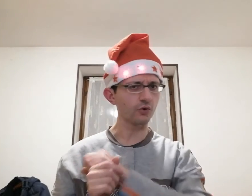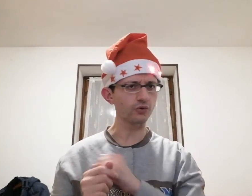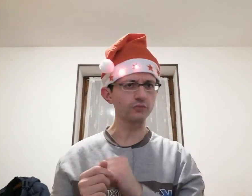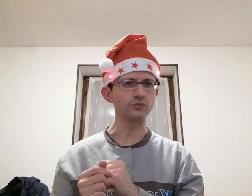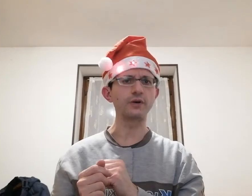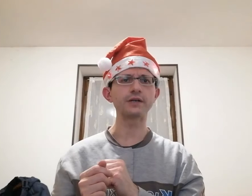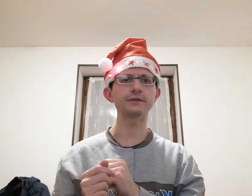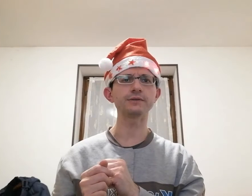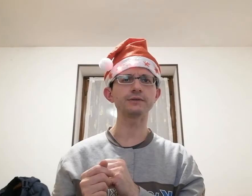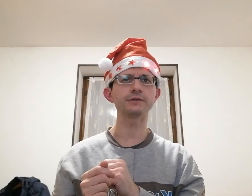Comunque,